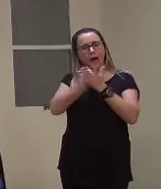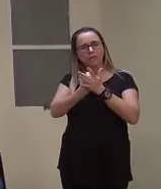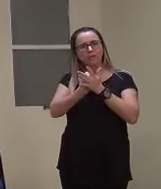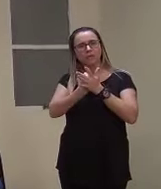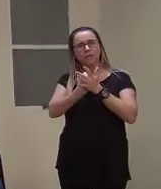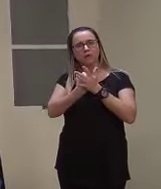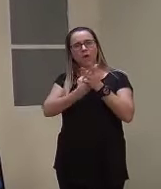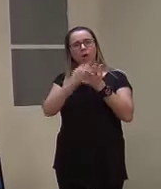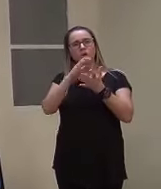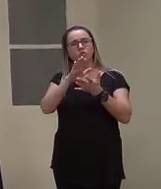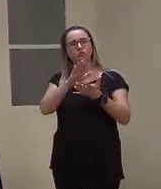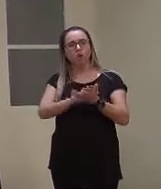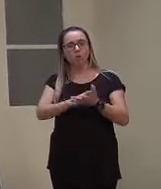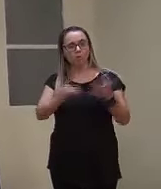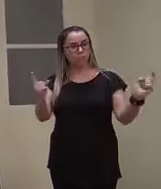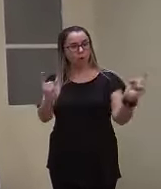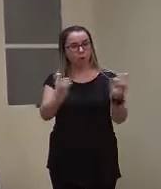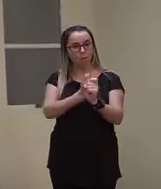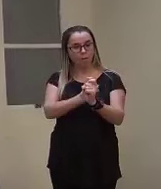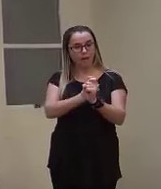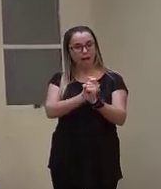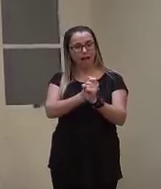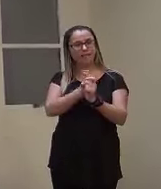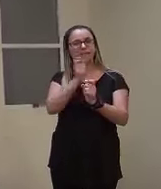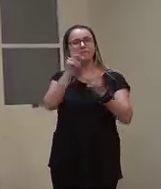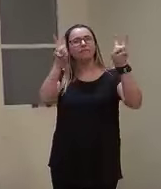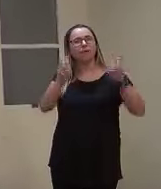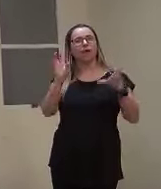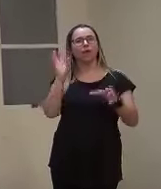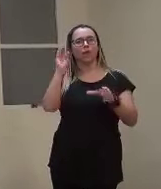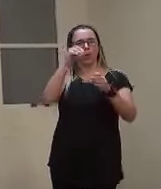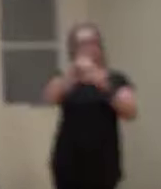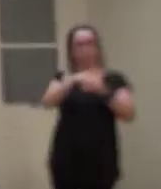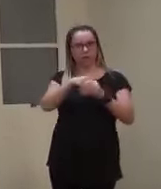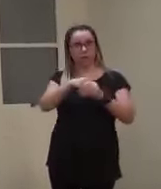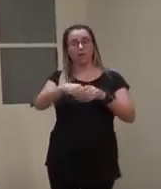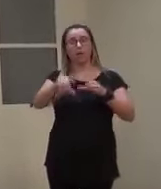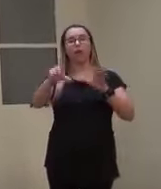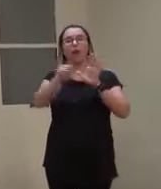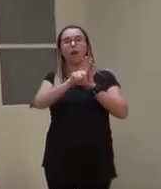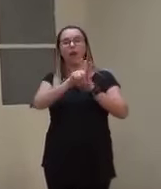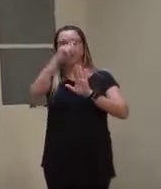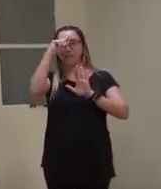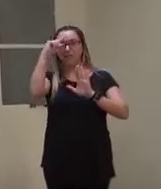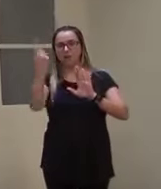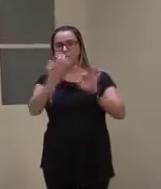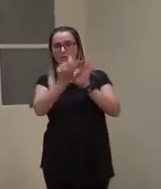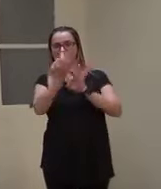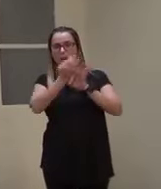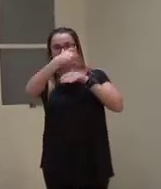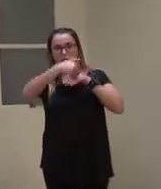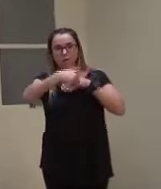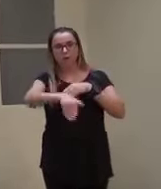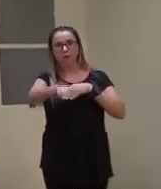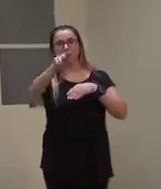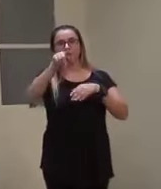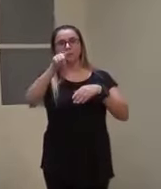sobre las problemáticas de la inclusión que a partir de la ley nacional de educación